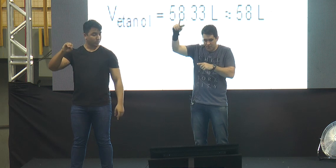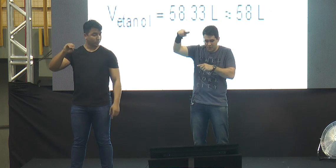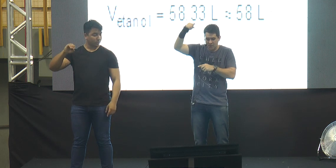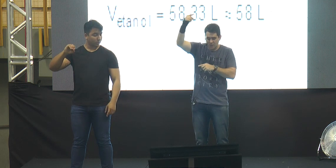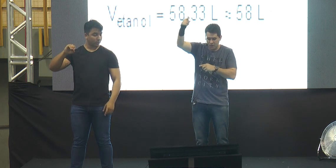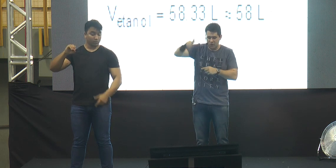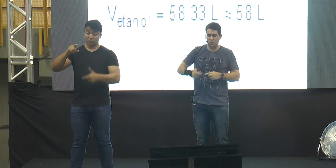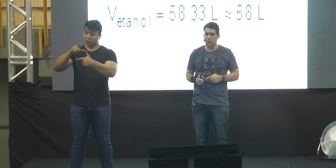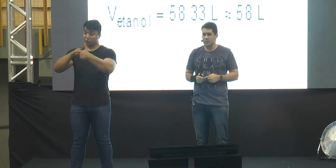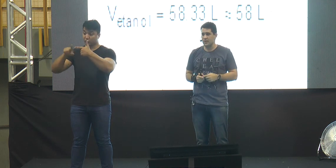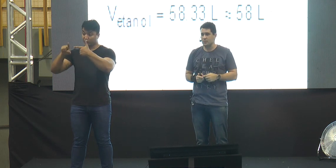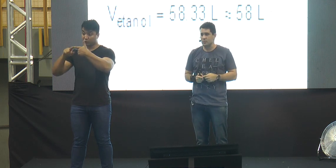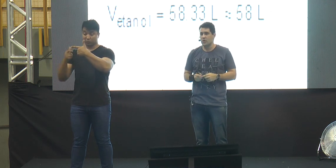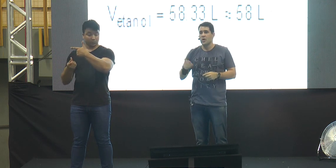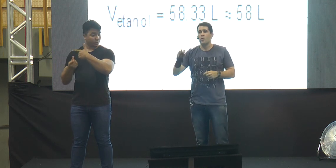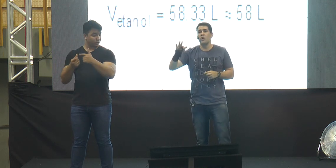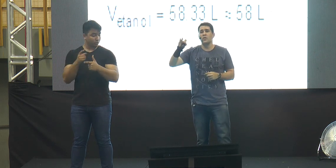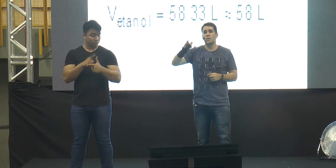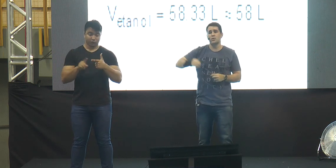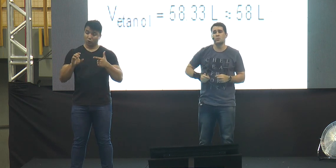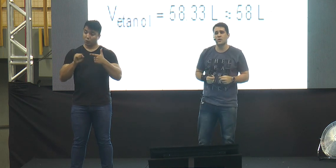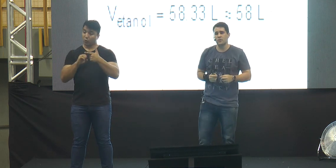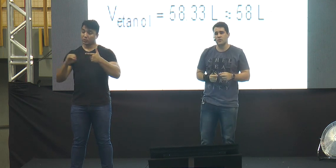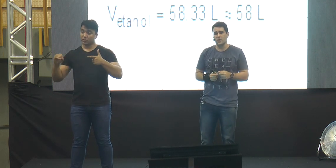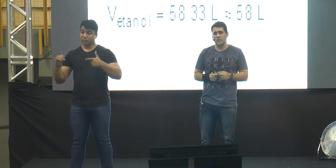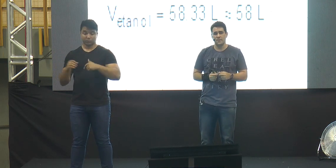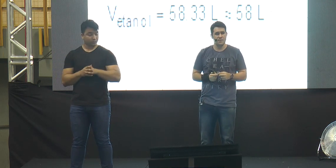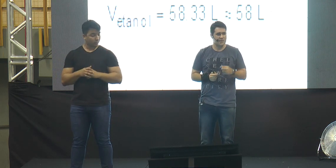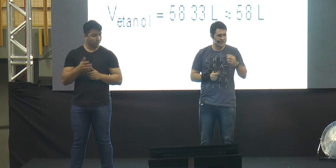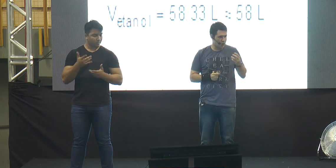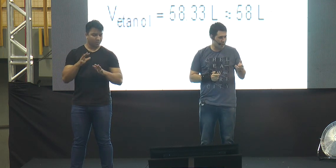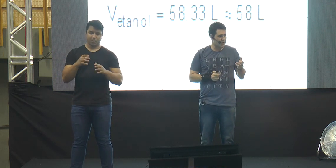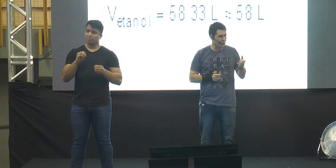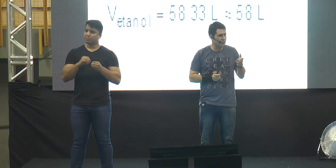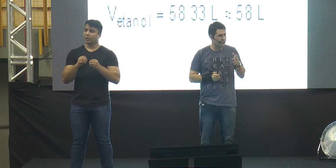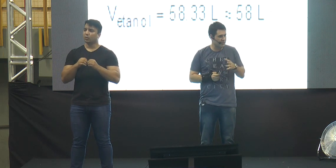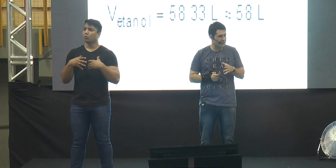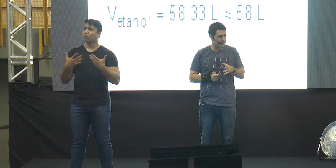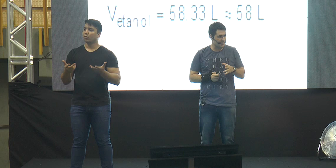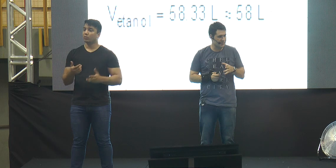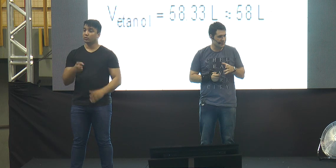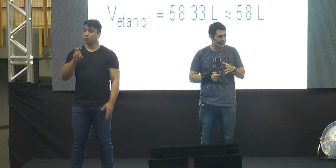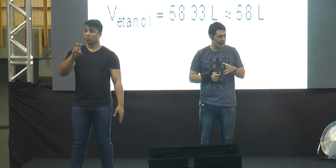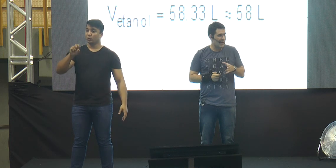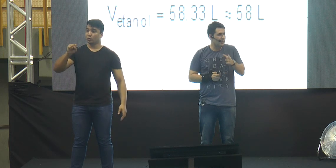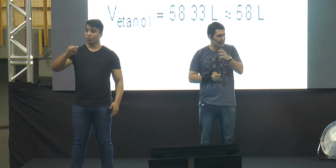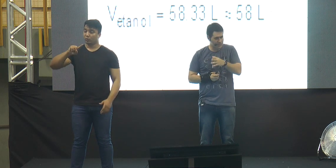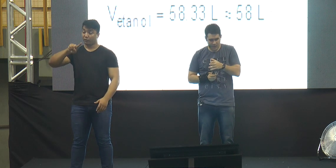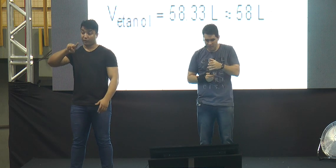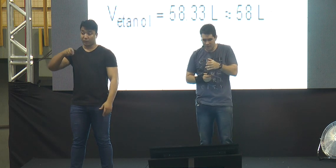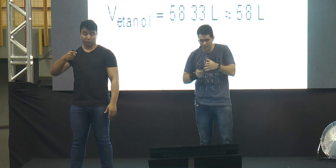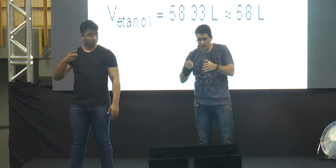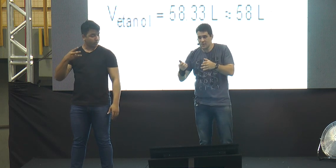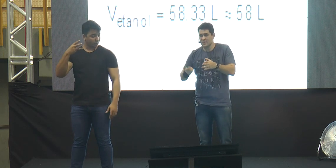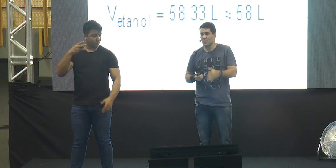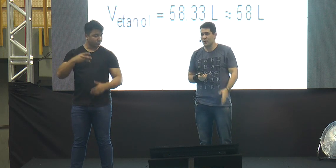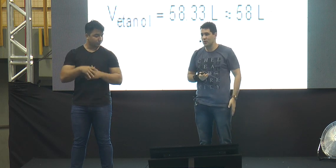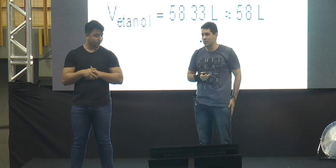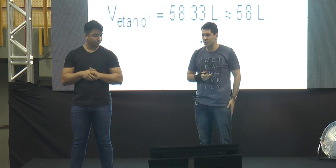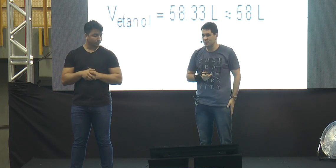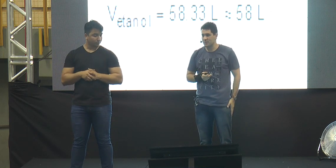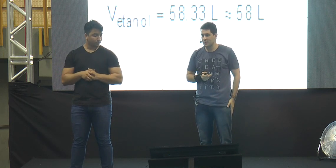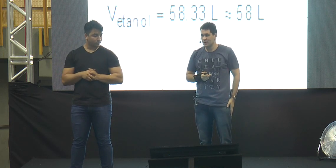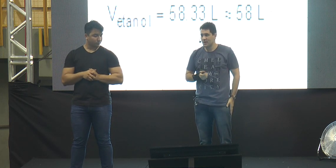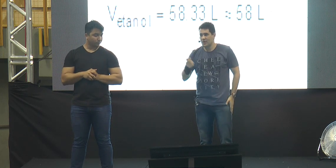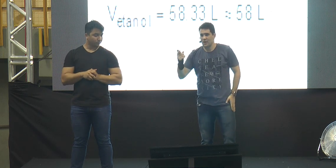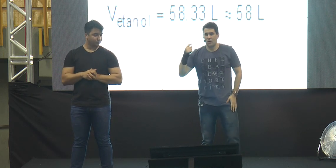dividido por 6, dividido por 800. Qual o valor aproximado que eu vou ter? 58,3. Aproximadamente